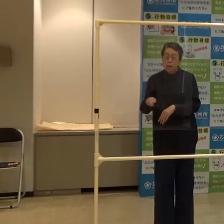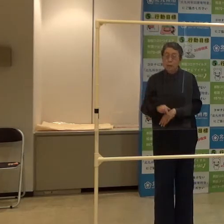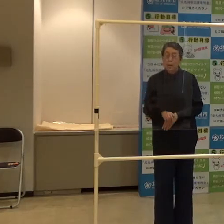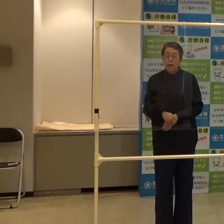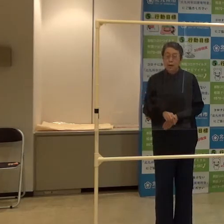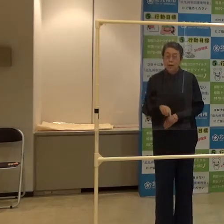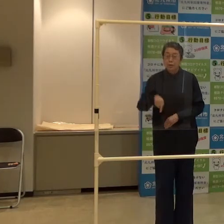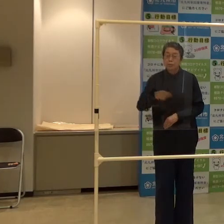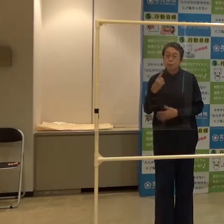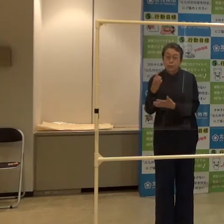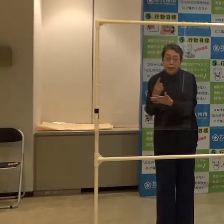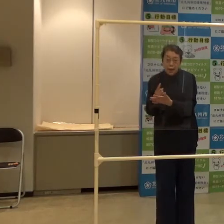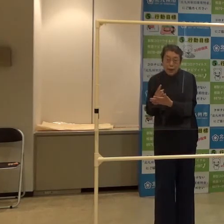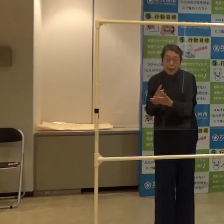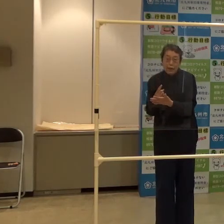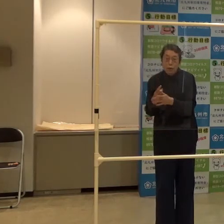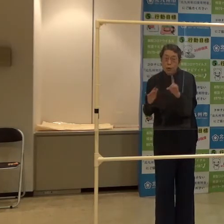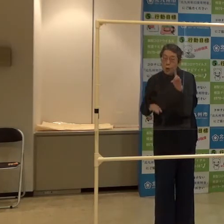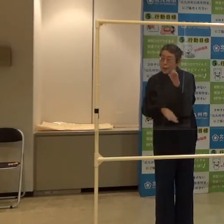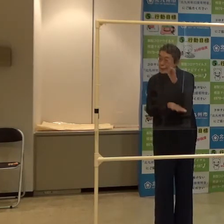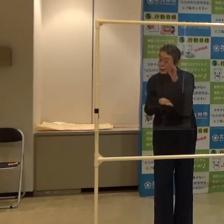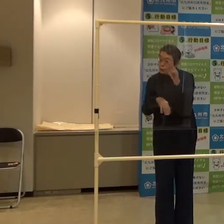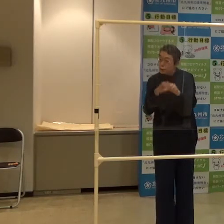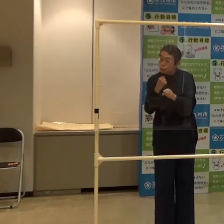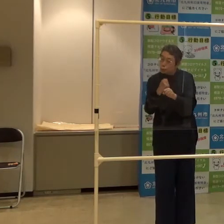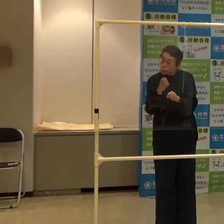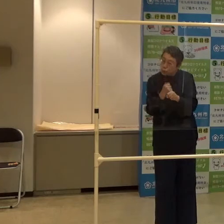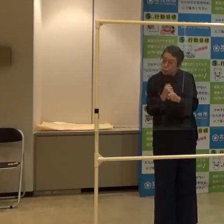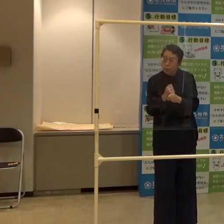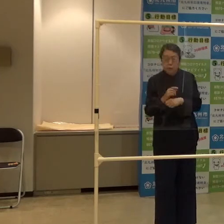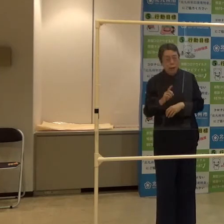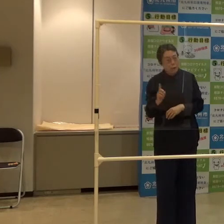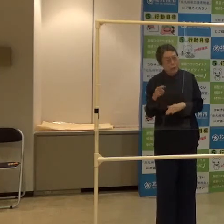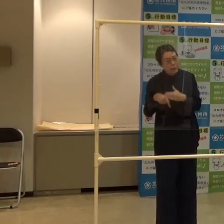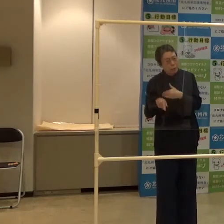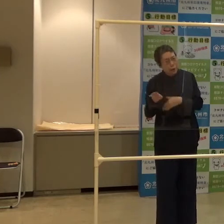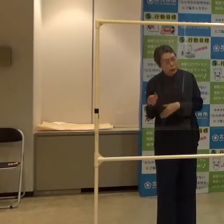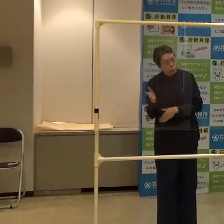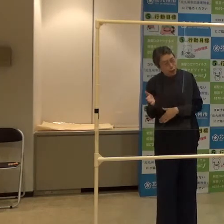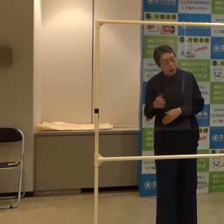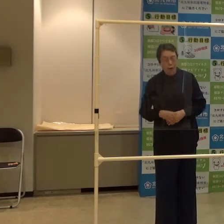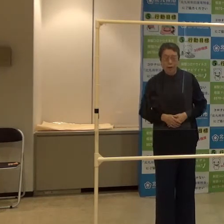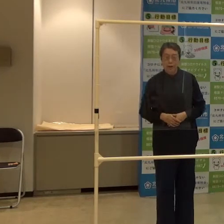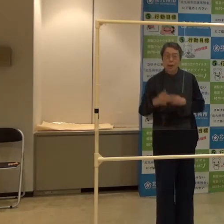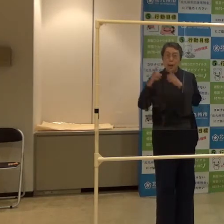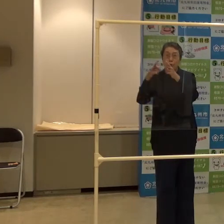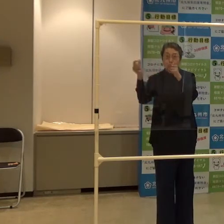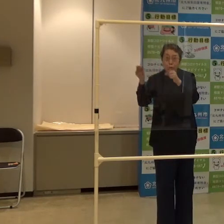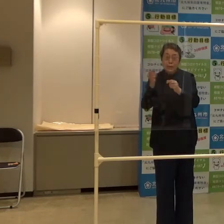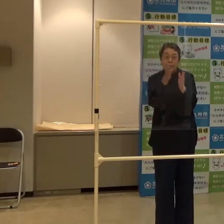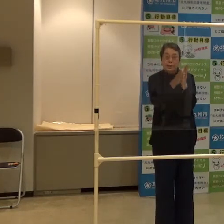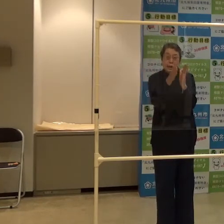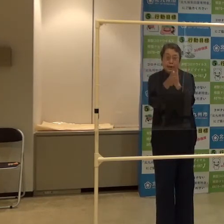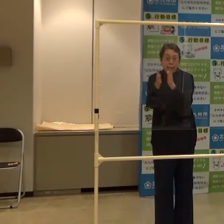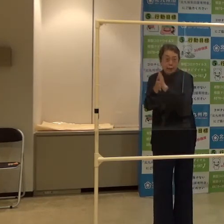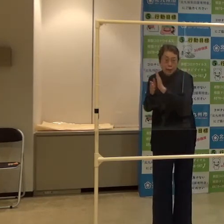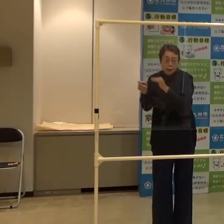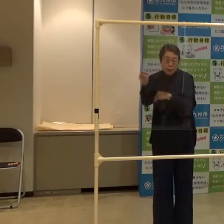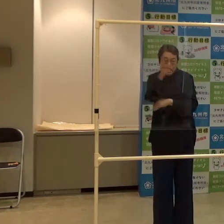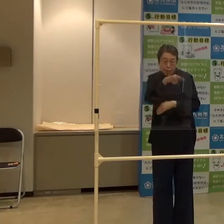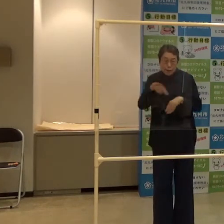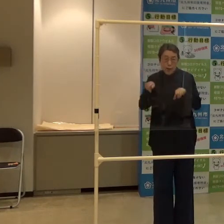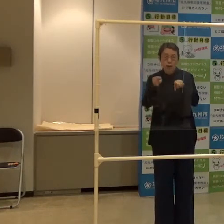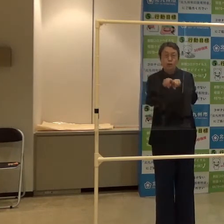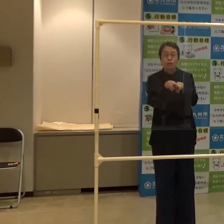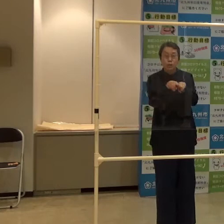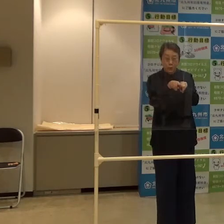がどれだけの意味を持つだろうか、やはり国都道府県を軸にして、まあ、特措法の適用もそうで